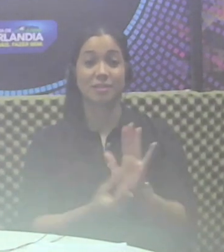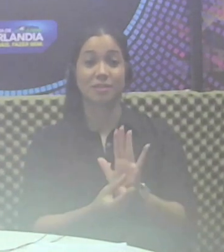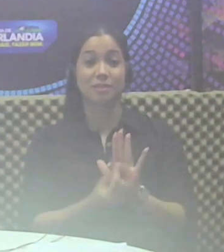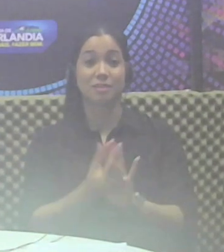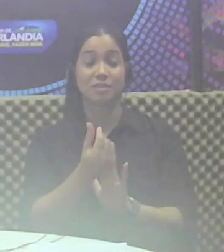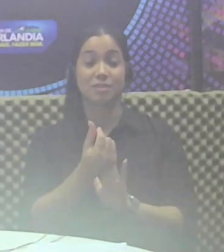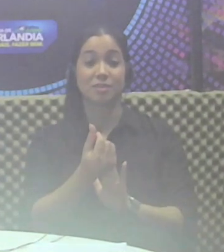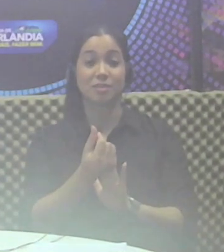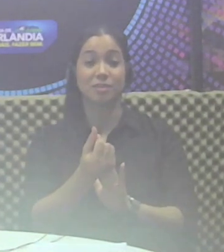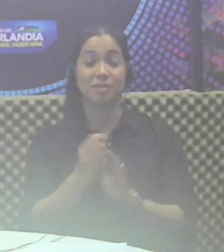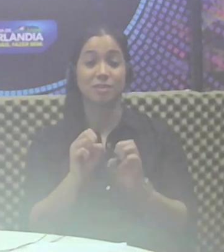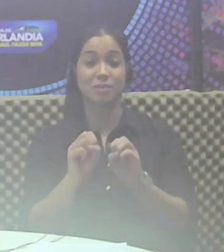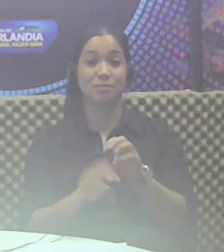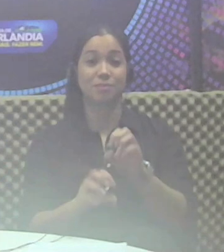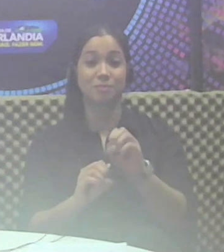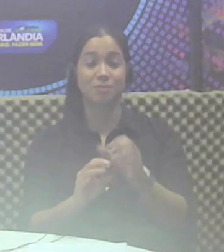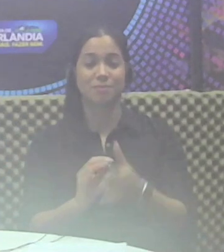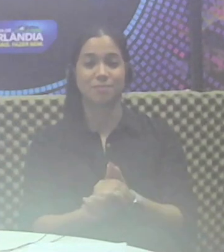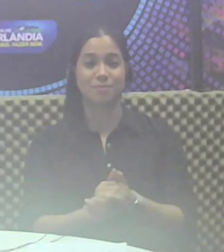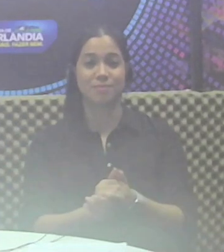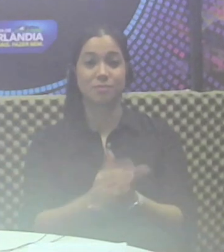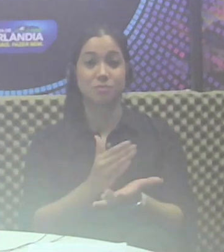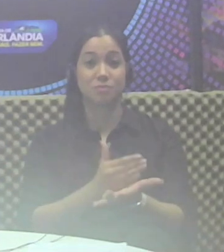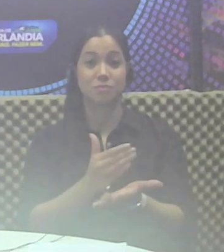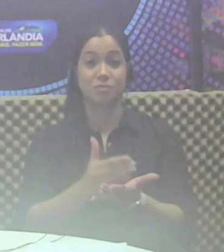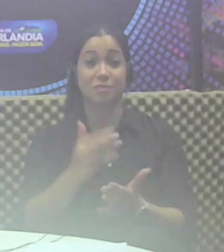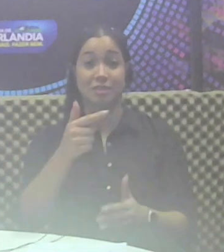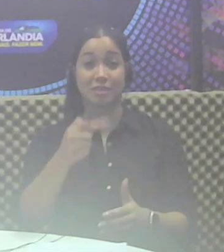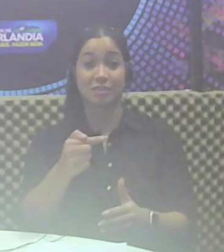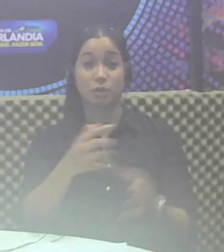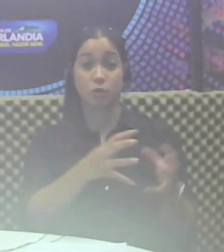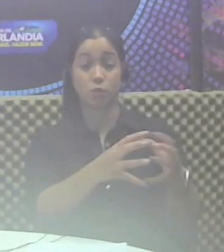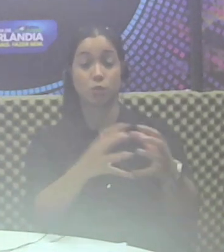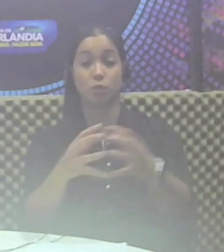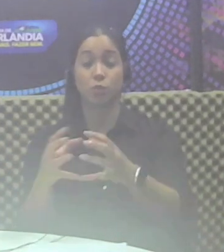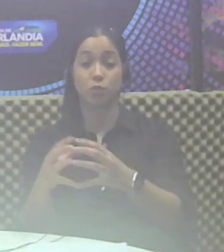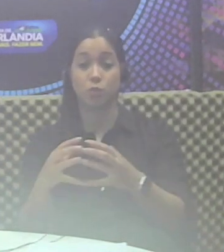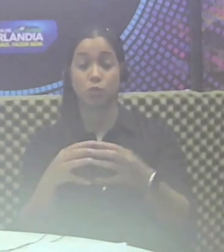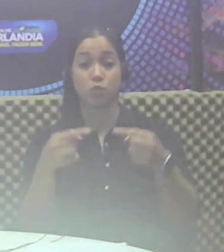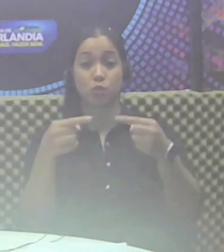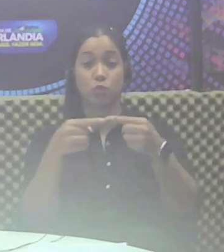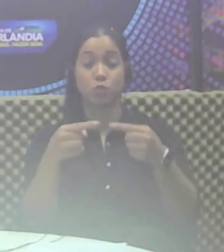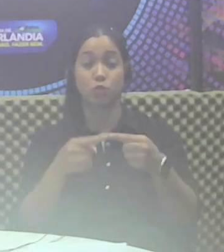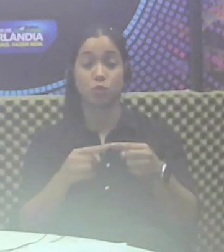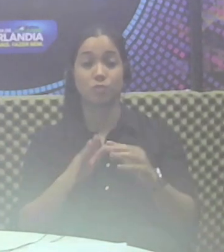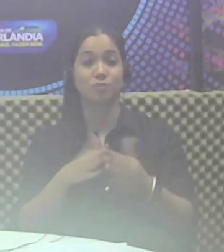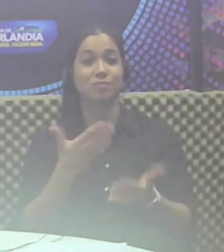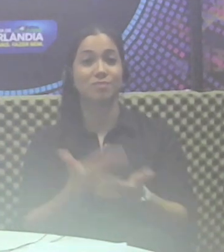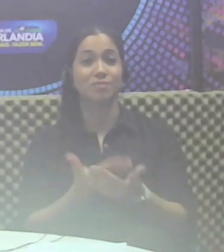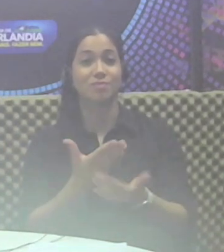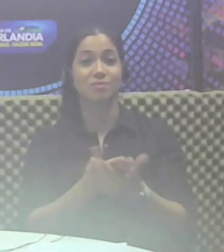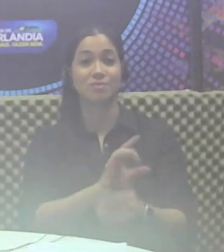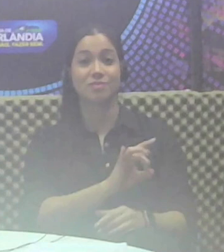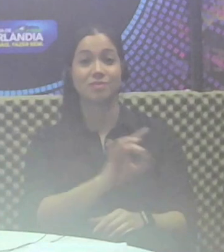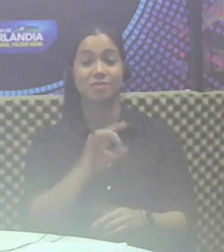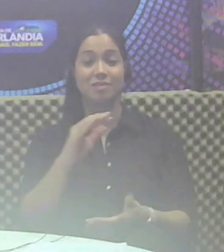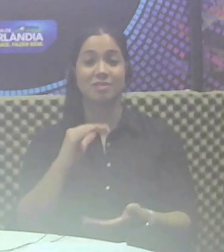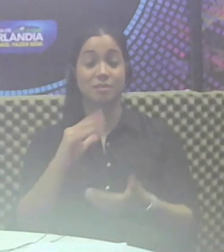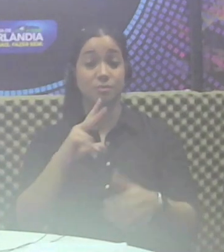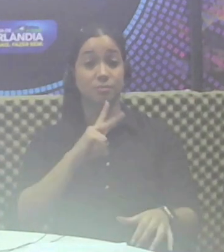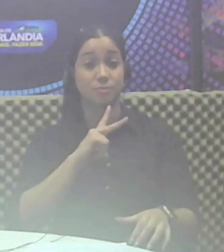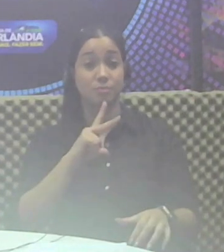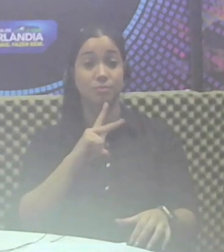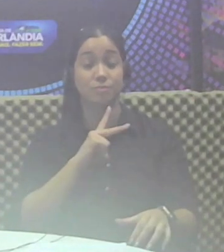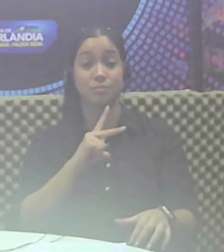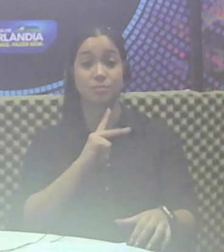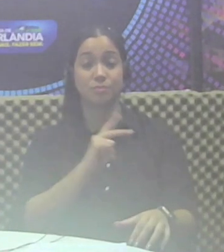educação. Os materiais são divididos em 7 categorias, conforme o nível de escolaridade, e cada kit é de uso